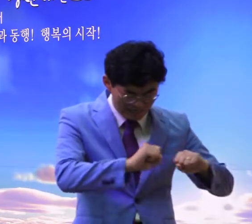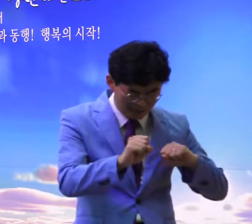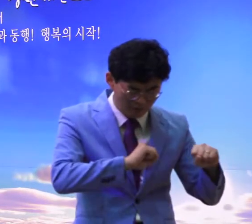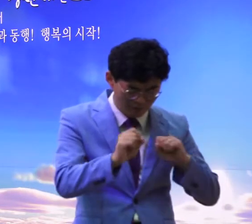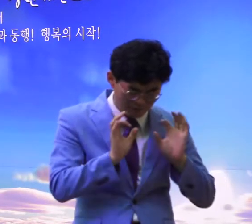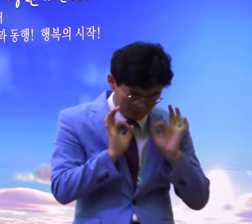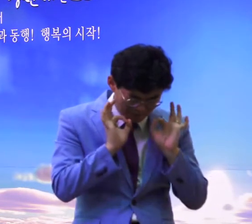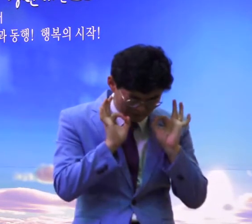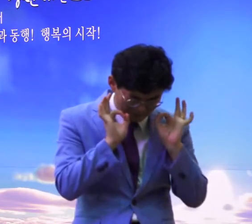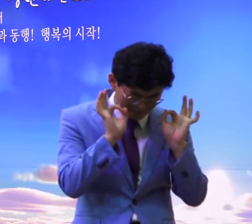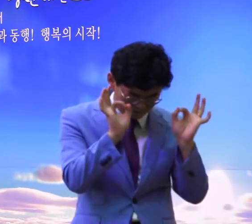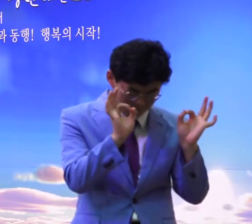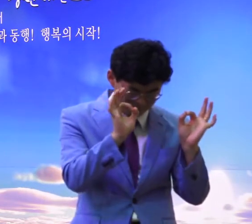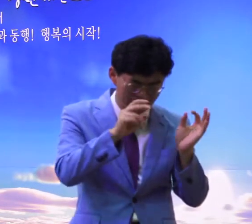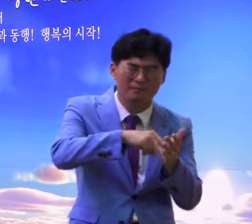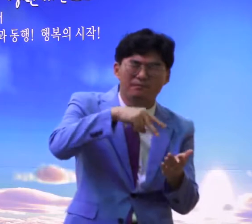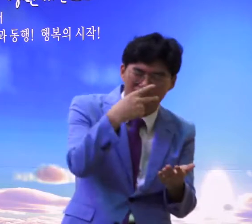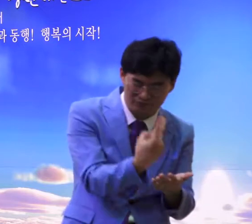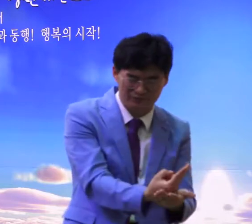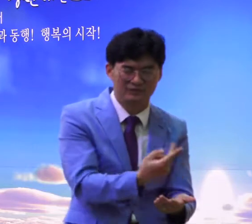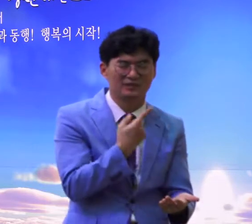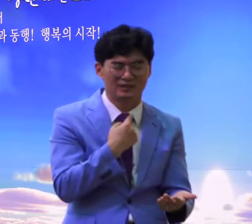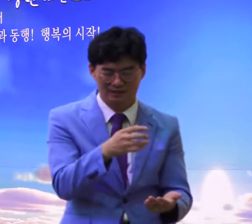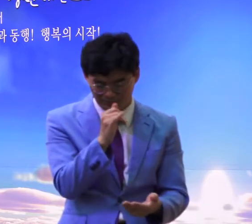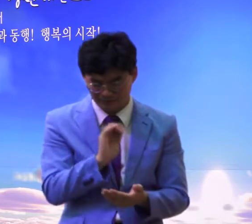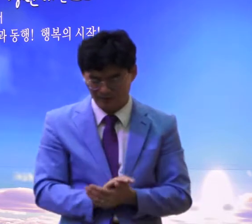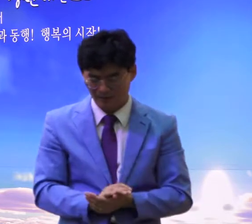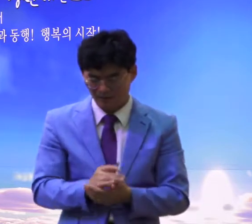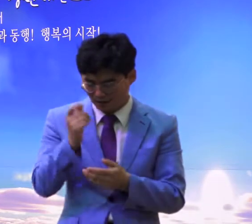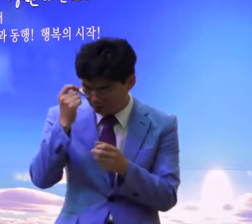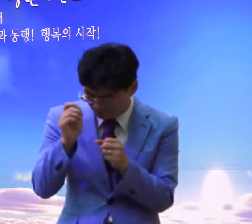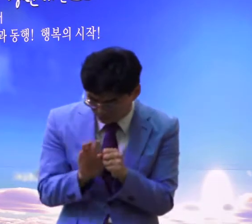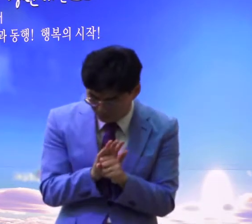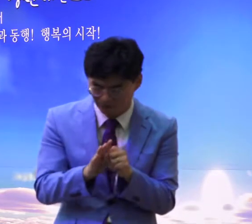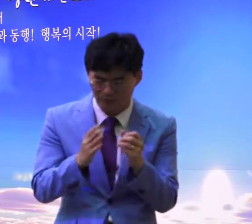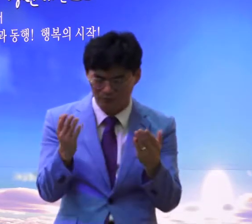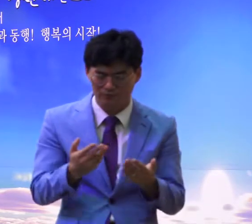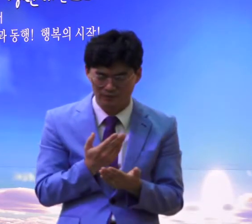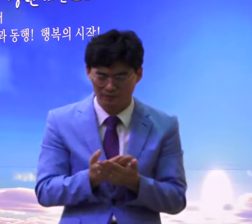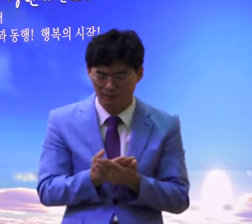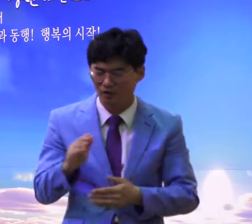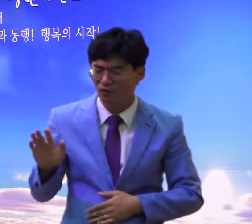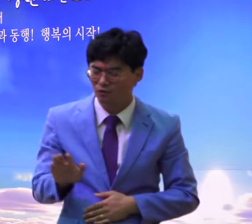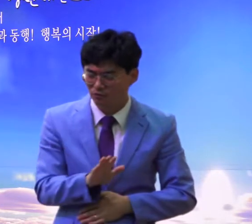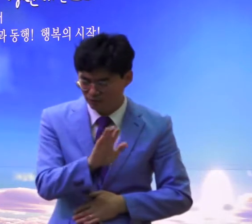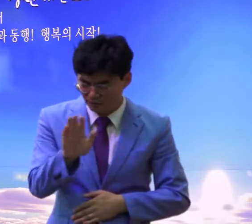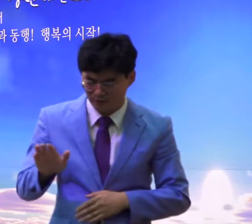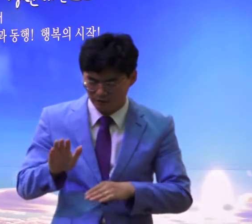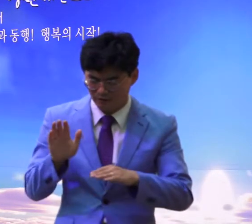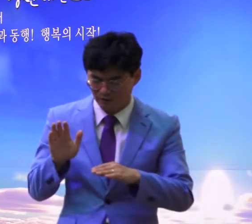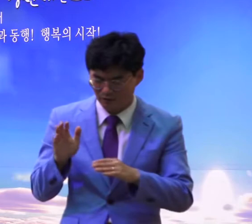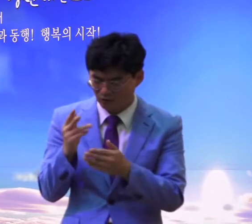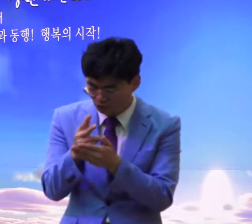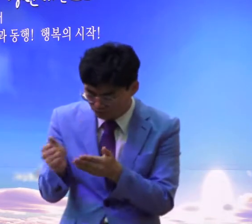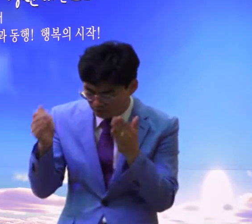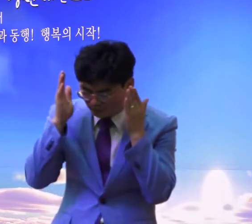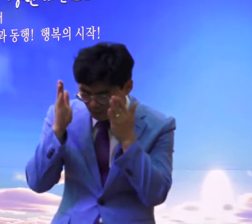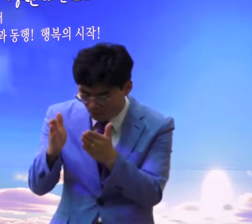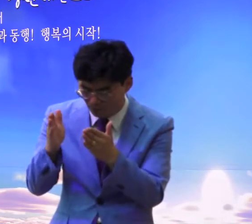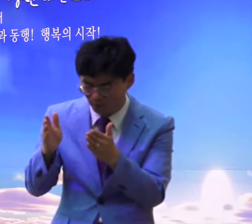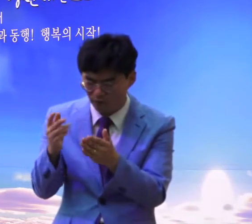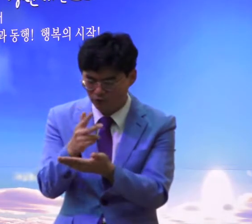애쓰다가 넘어지고 쓰러졌습니다. 주님 긍휼히 여겨주시고 이제는 우리의 손을 펴고 주님께 나아가 엎드리며 주님이 일하실